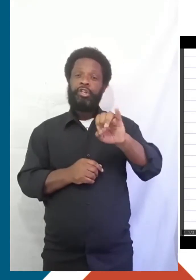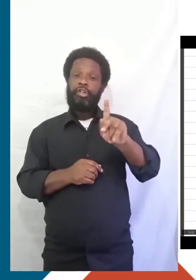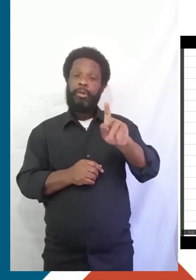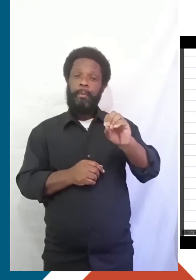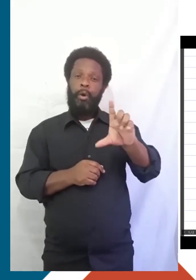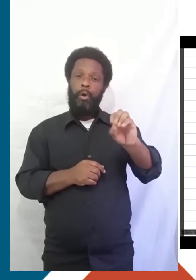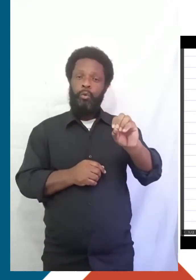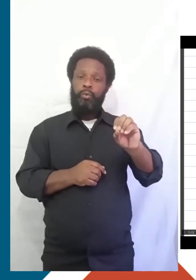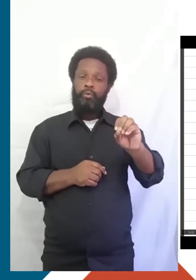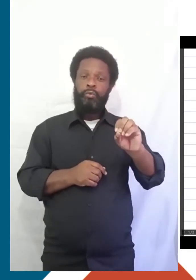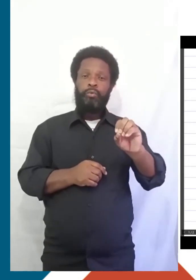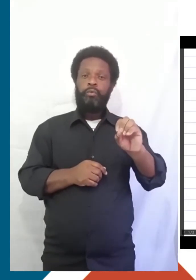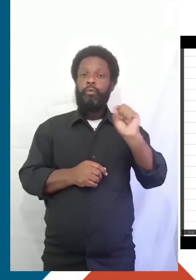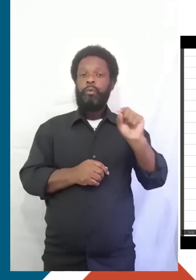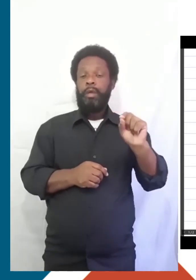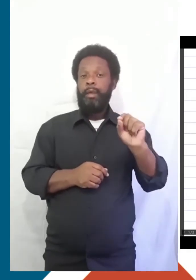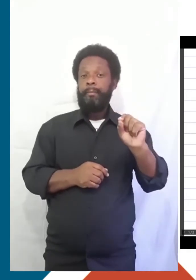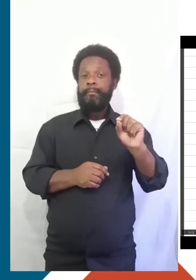São dipolos